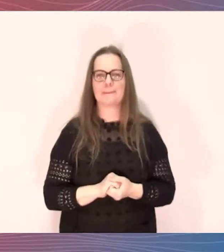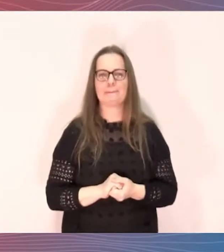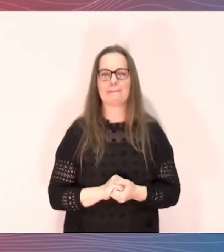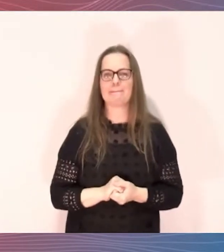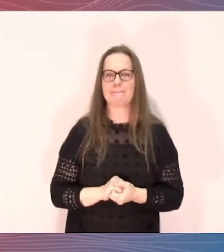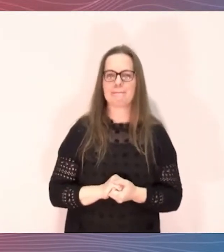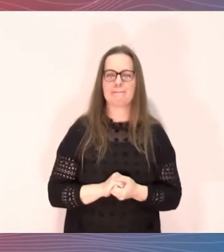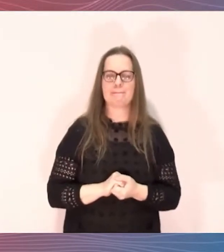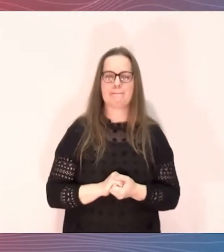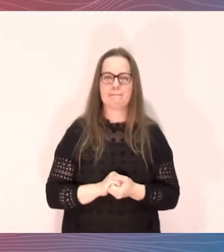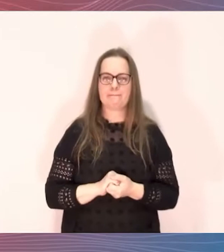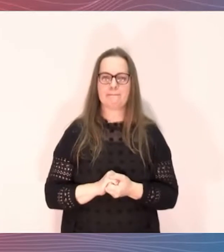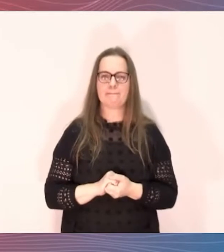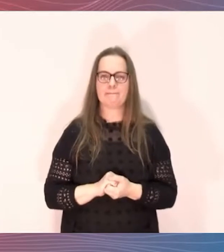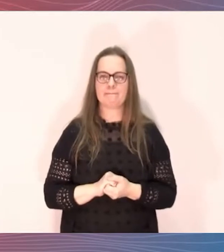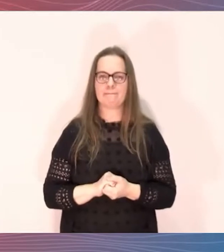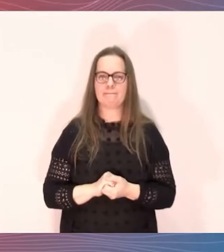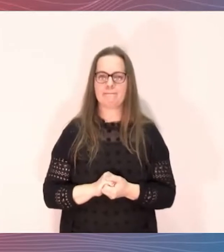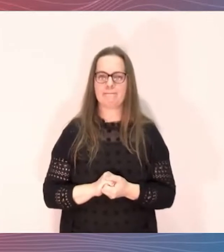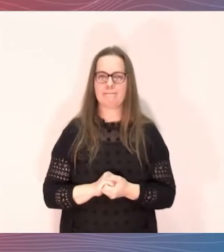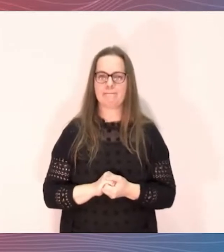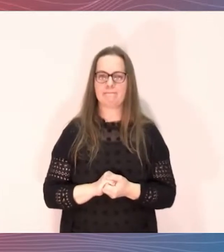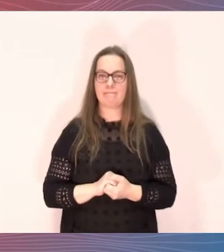Ele, Cristo,